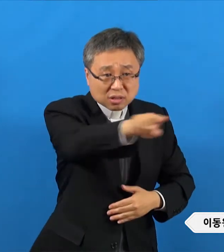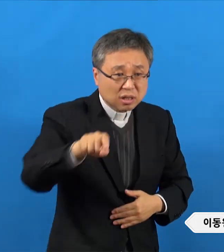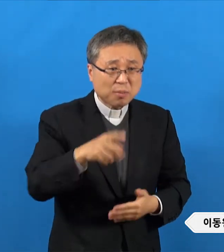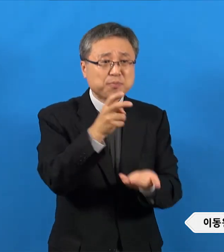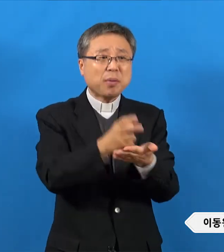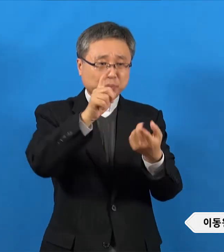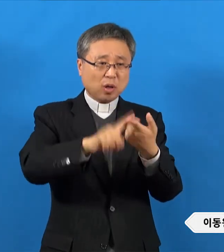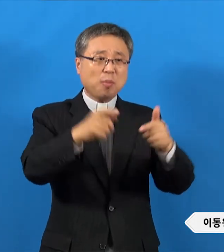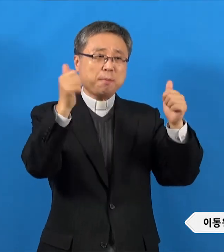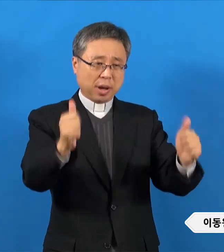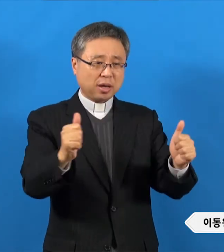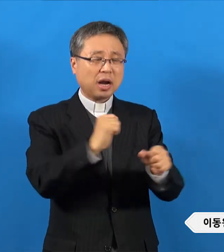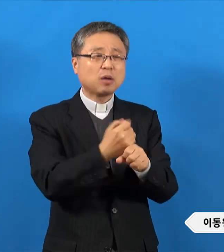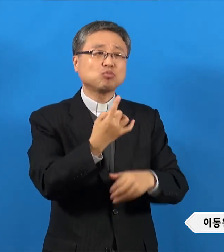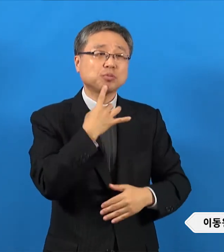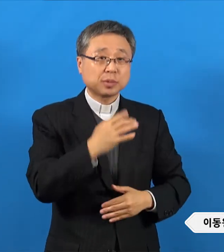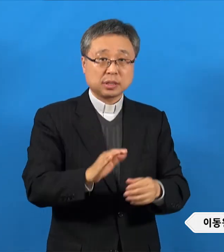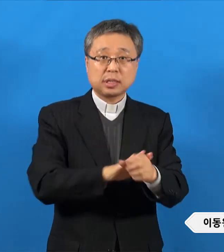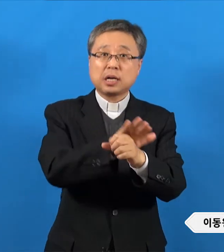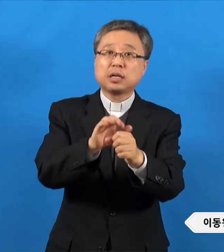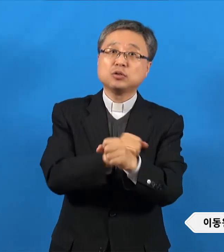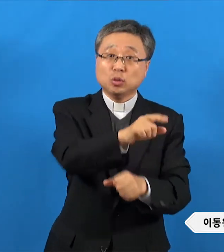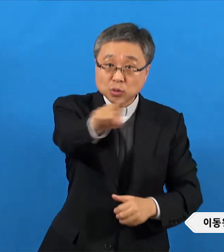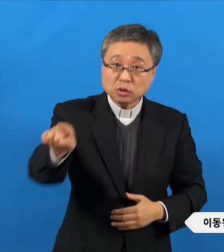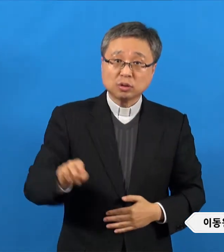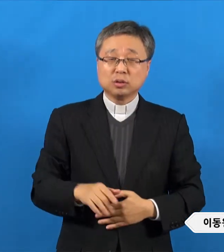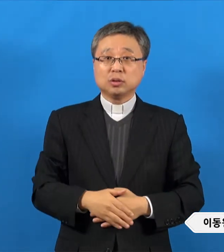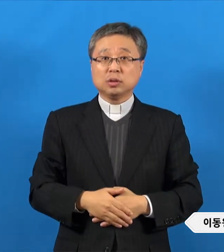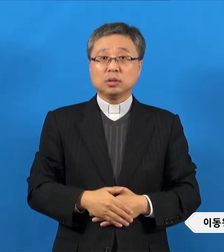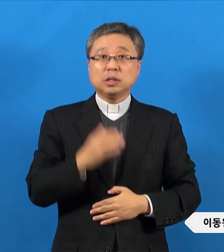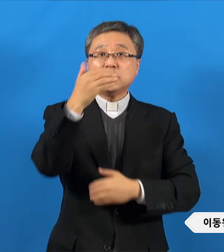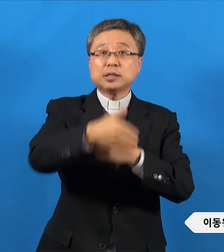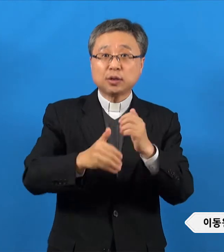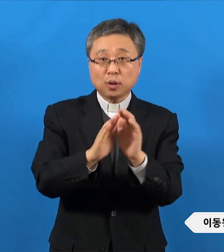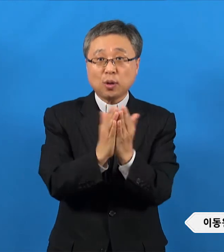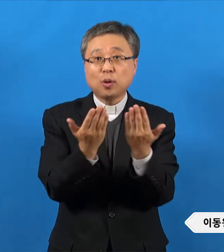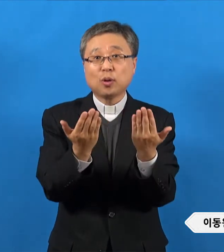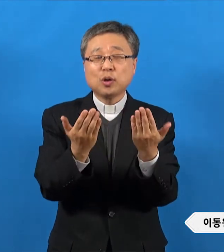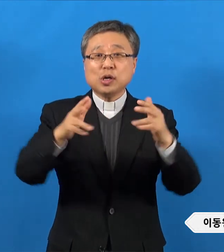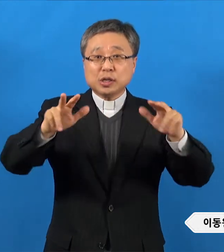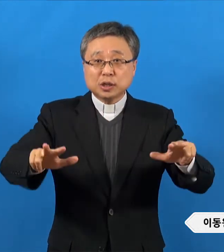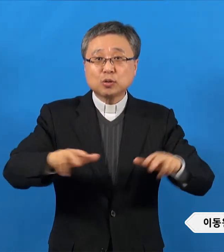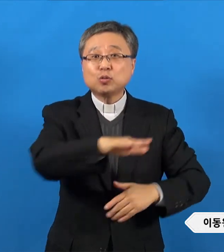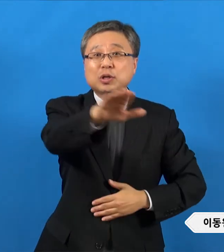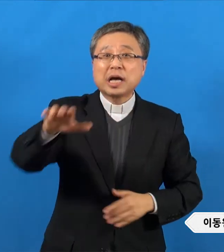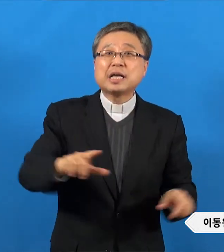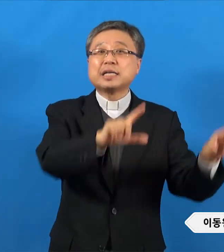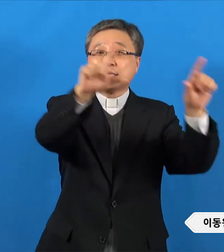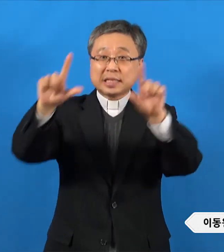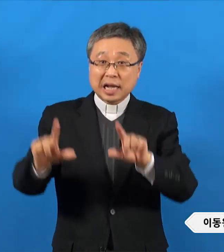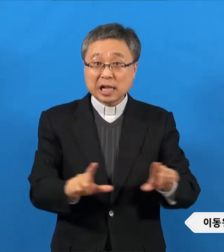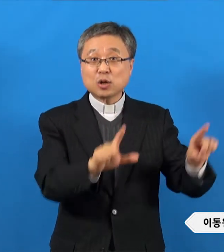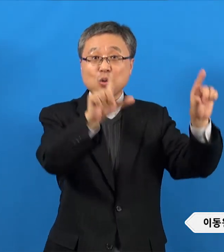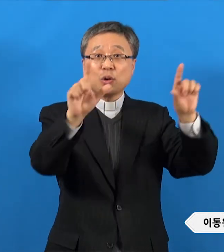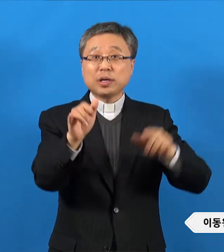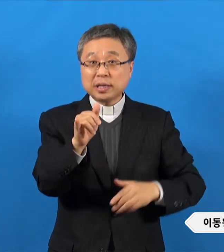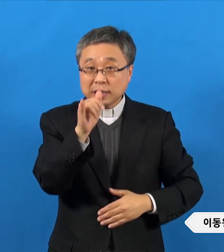없습니다. 사랑하는 여러분, 이 성경은 지금은 우리가 살고 있는 시간은 은혜의 시간이라고,